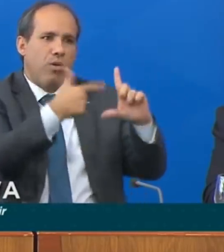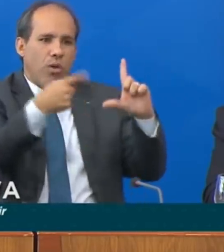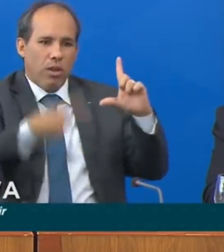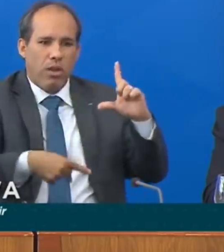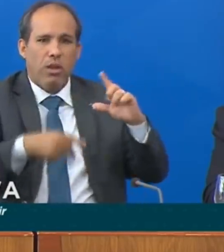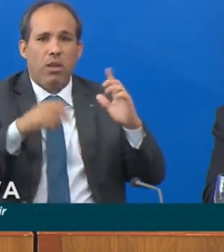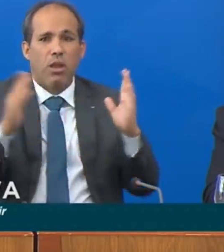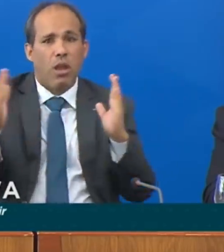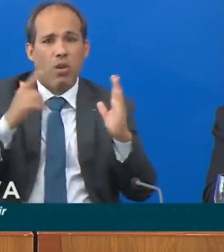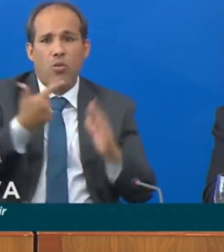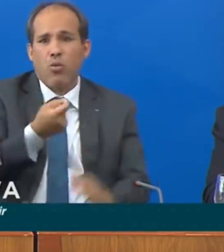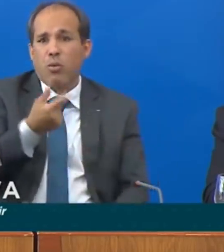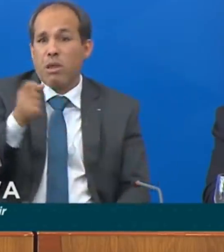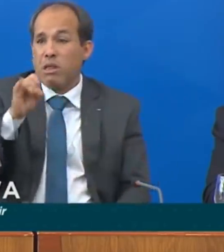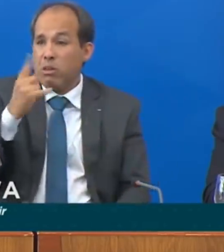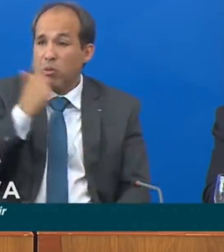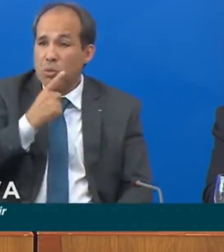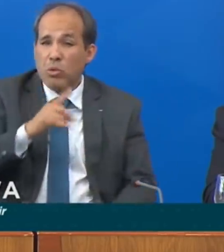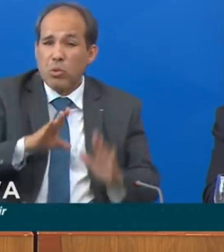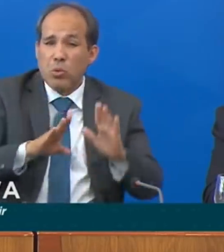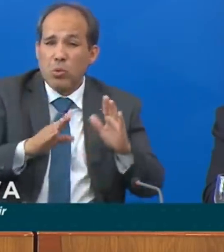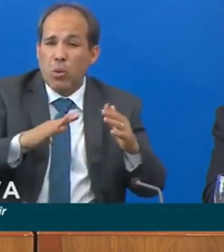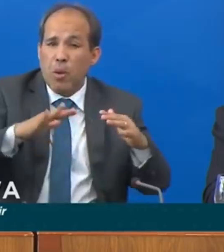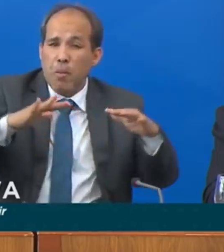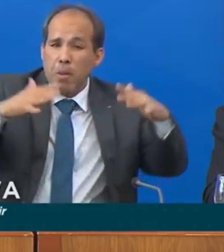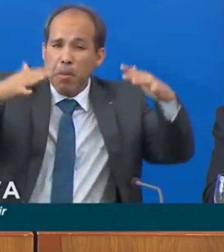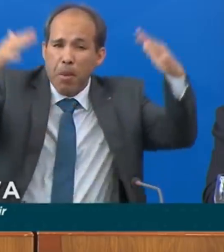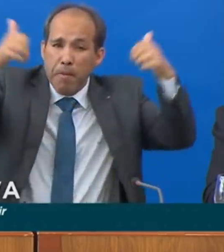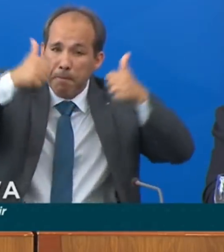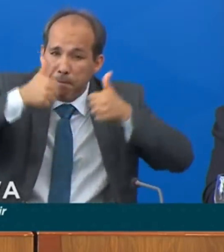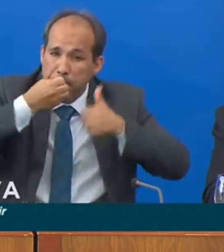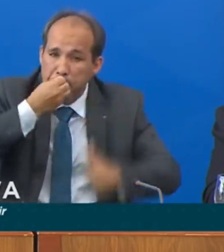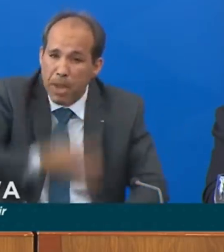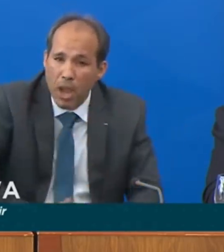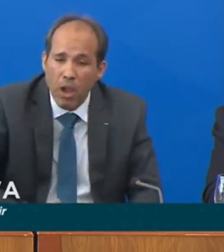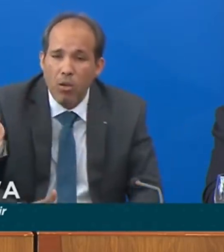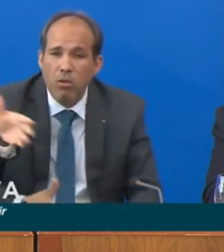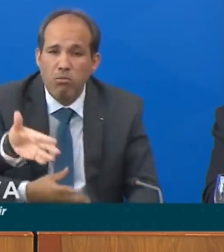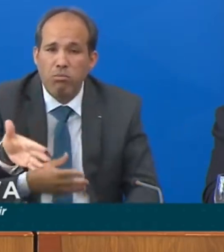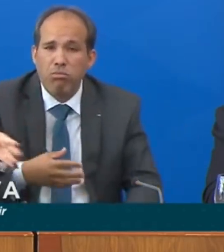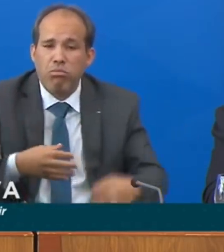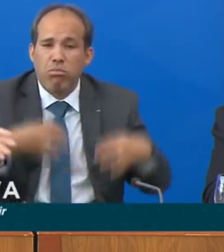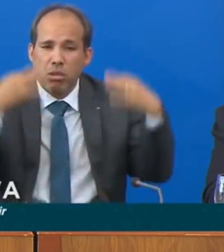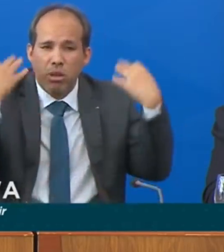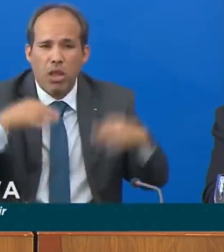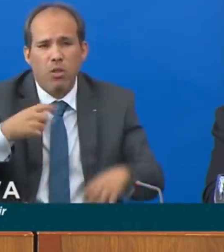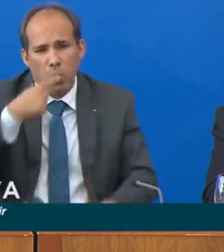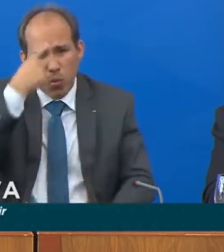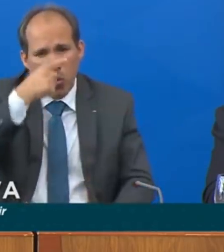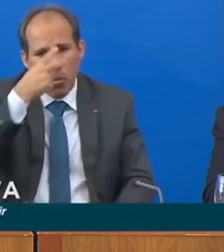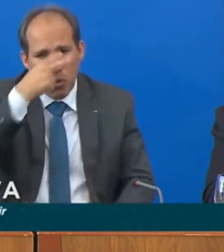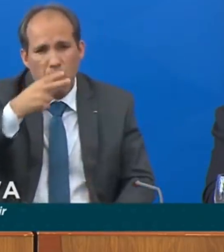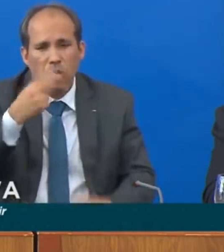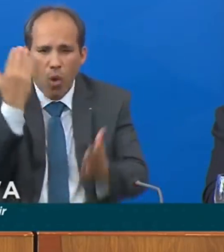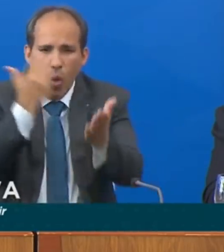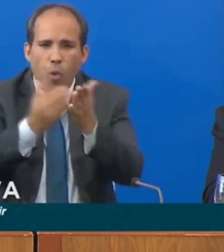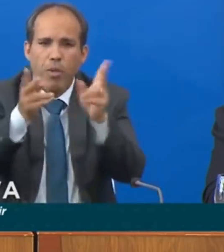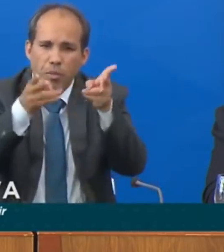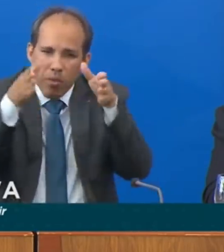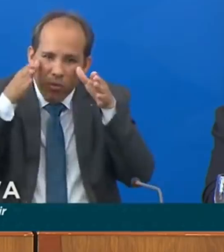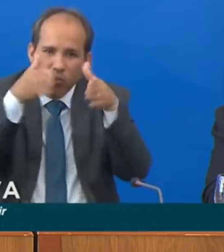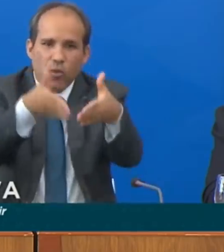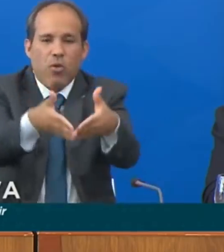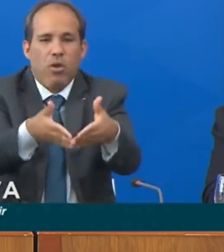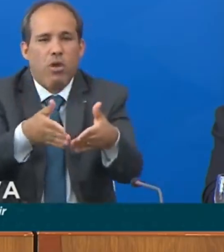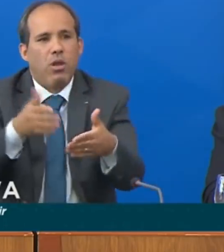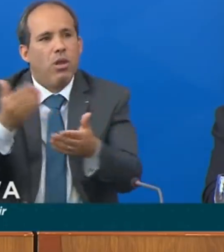Se tiver um aumento substancial, nós podemos, então, atuar, de repente, em 1 semana ou 2 nessa direção. Esses são os estudos que